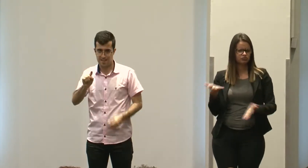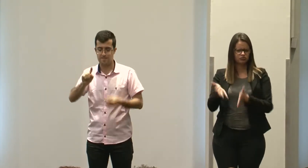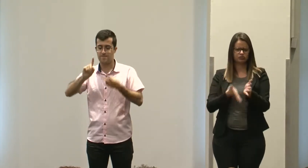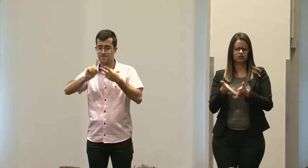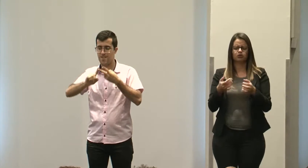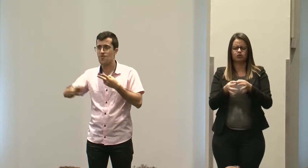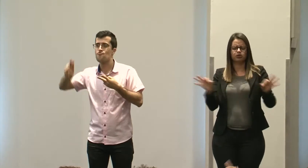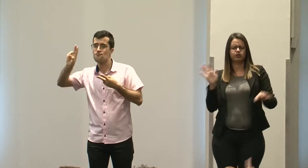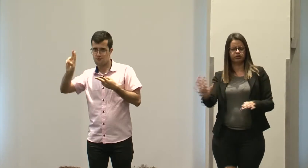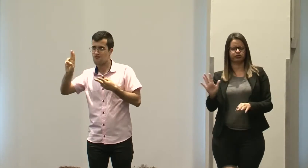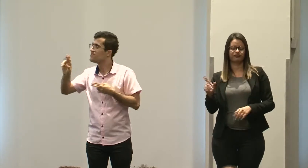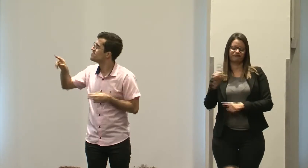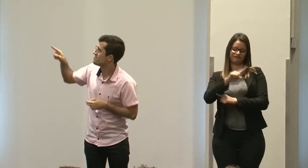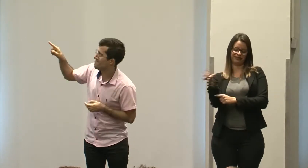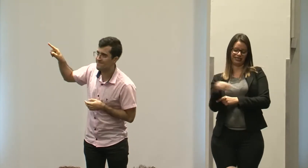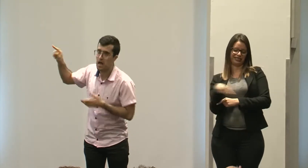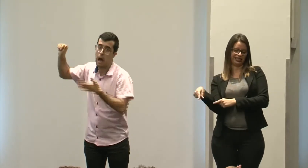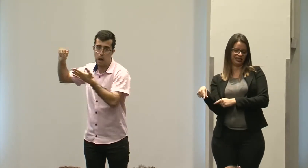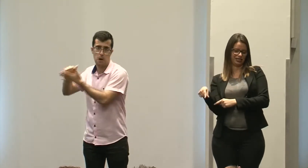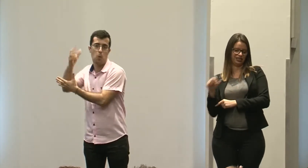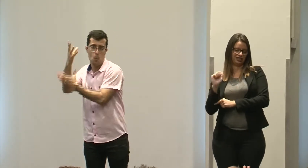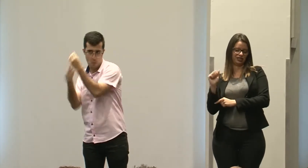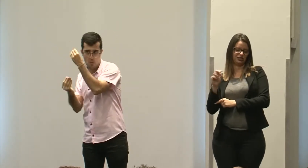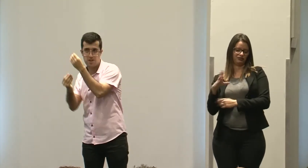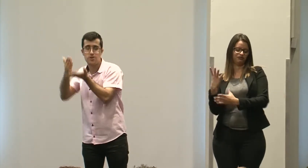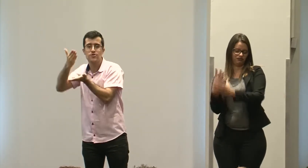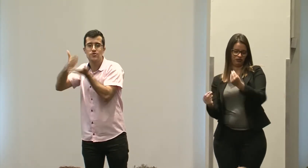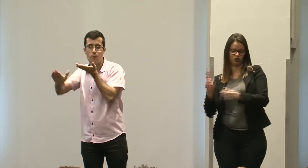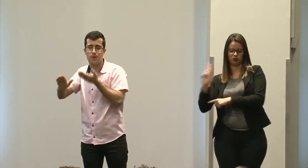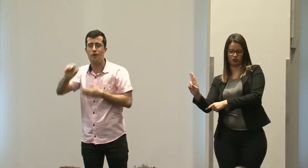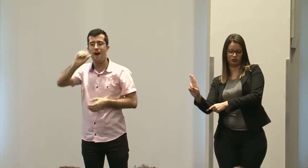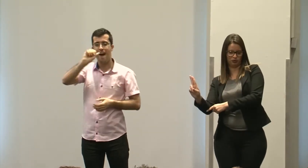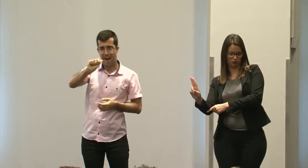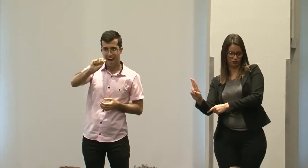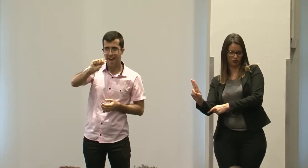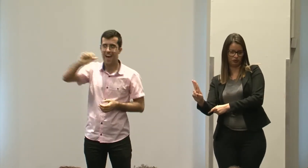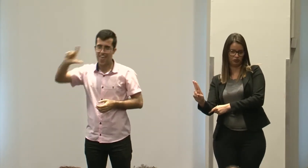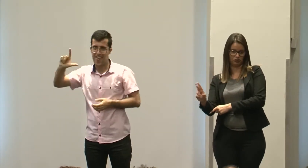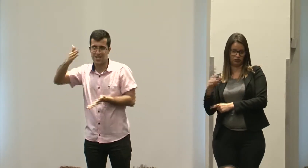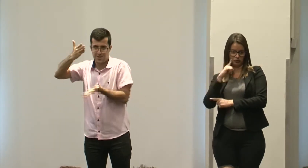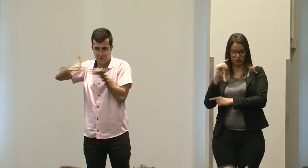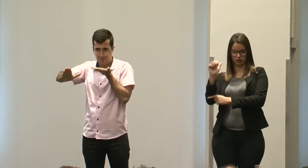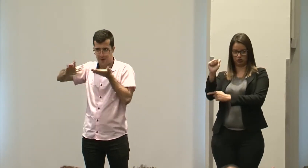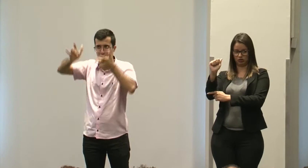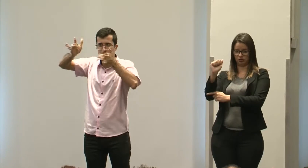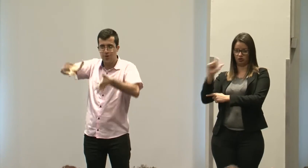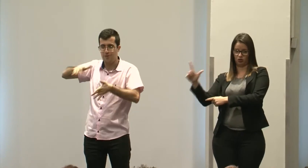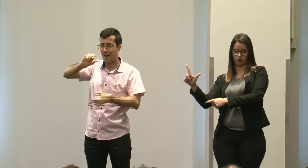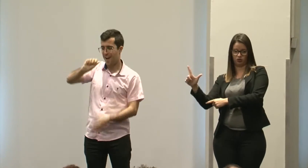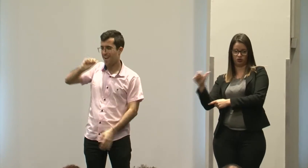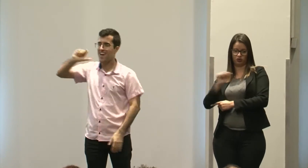foram as configurações que foram apagadas? O Z e o U. Então, ele sofreu um apagamento,